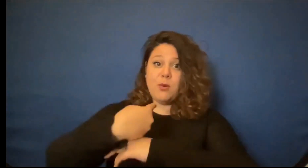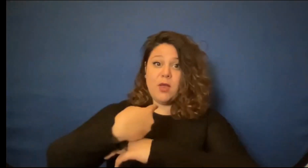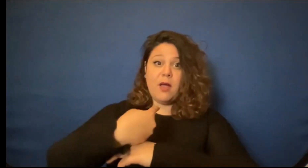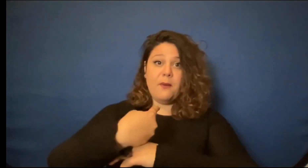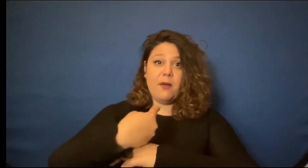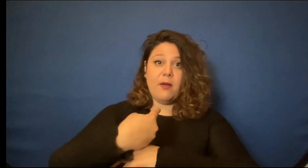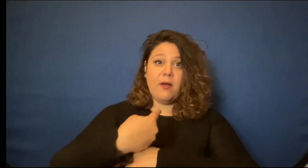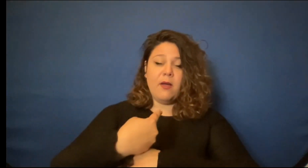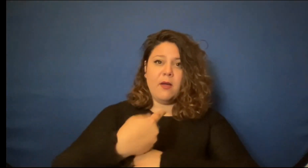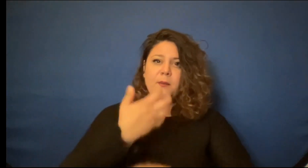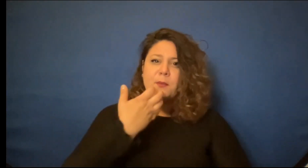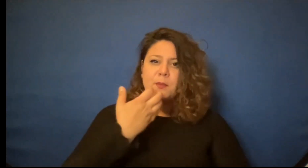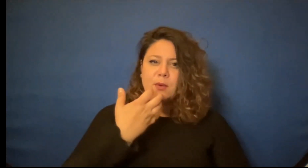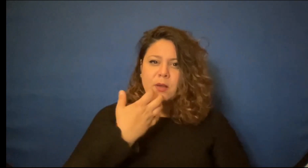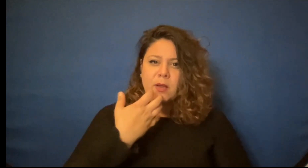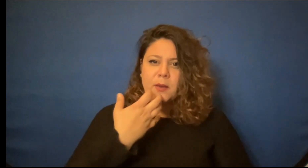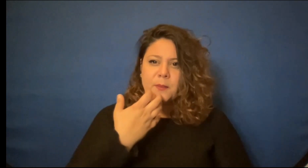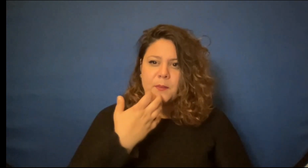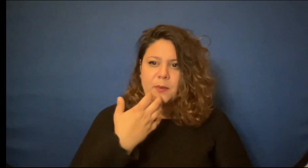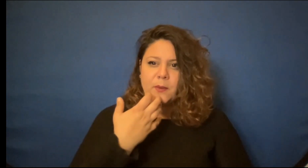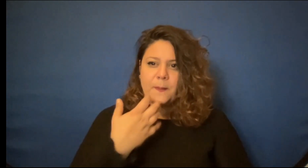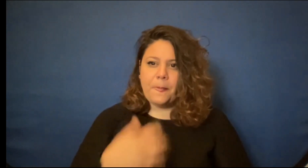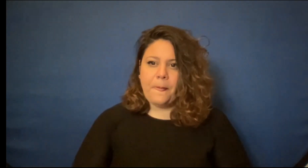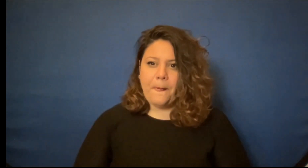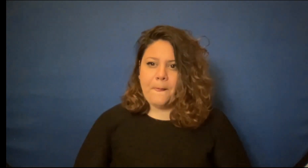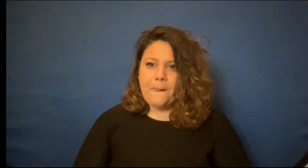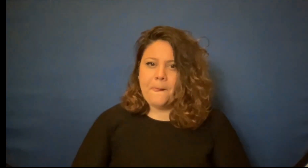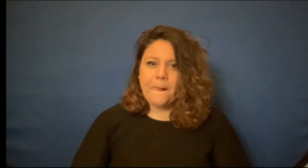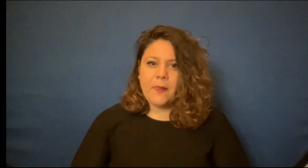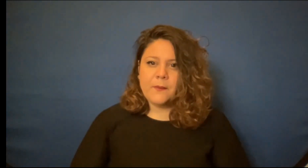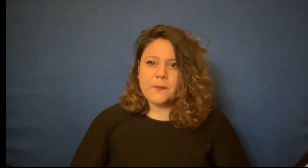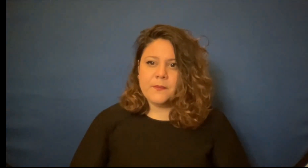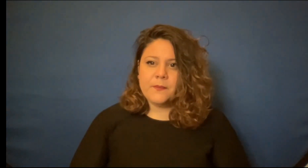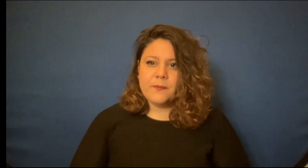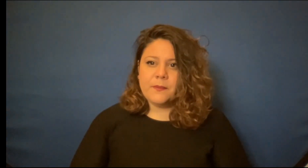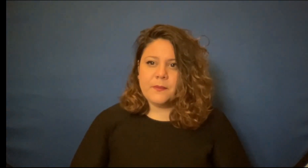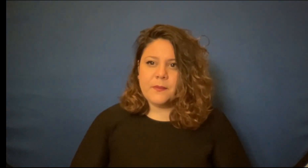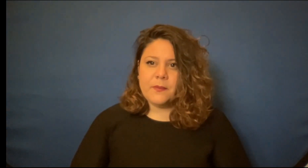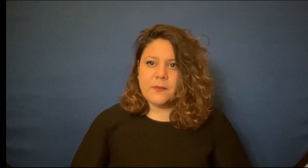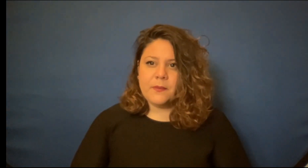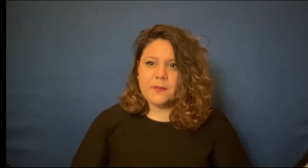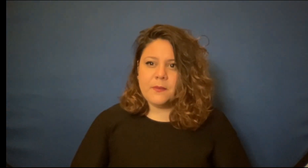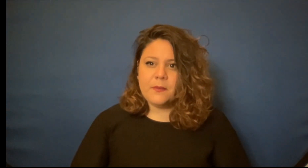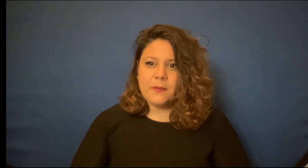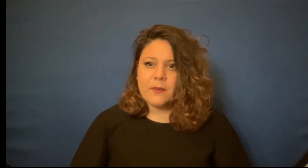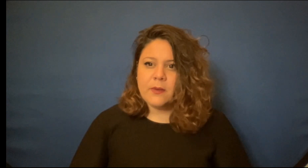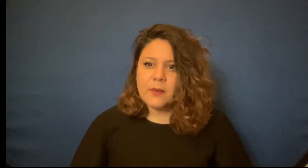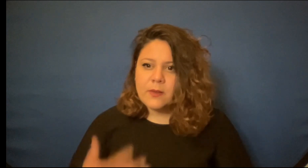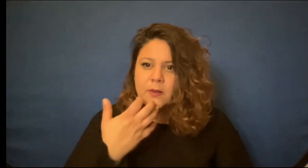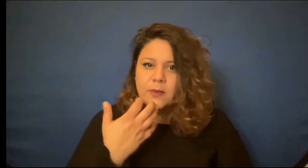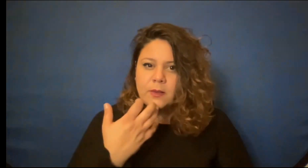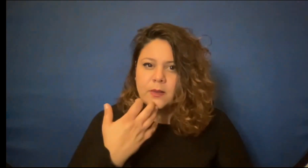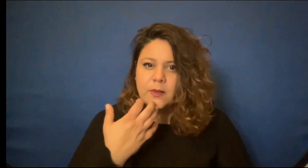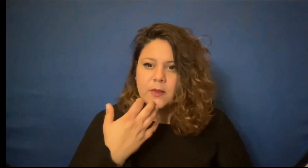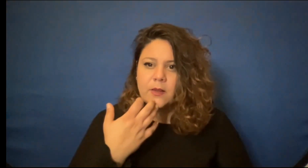broma a un profesor, de que ponerle una compresa, ¿vale? A un profesor, y